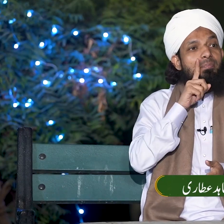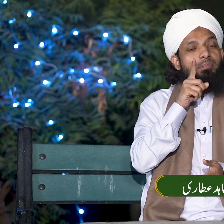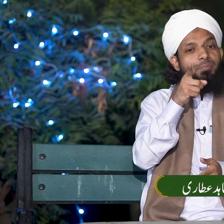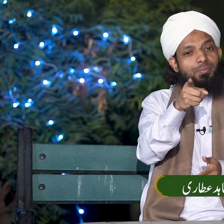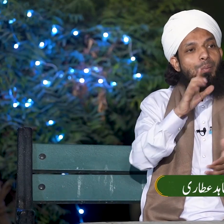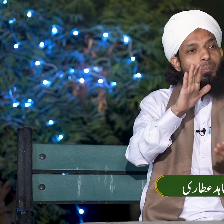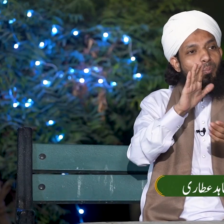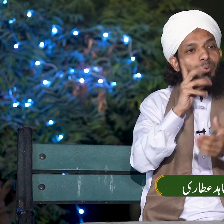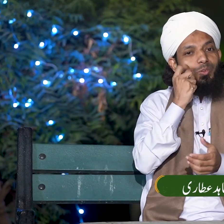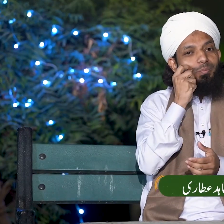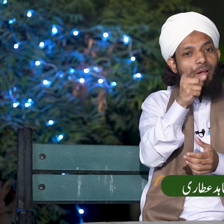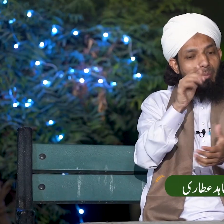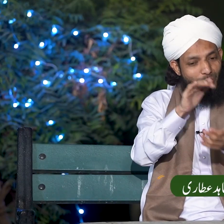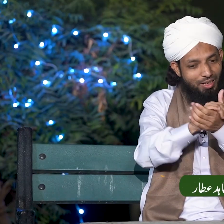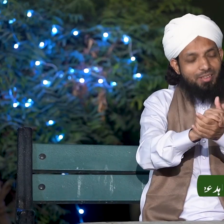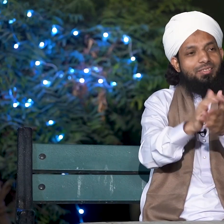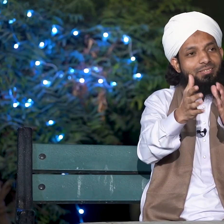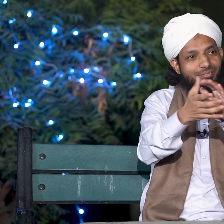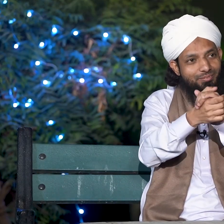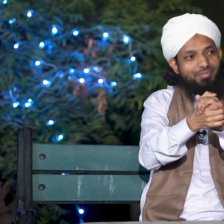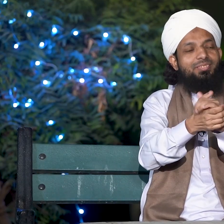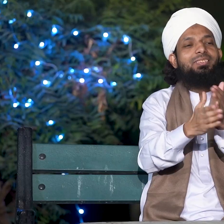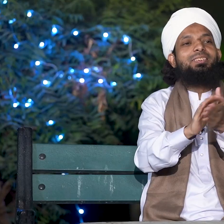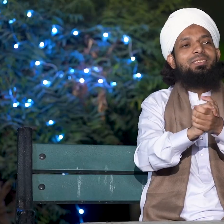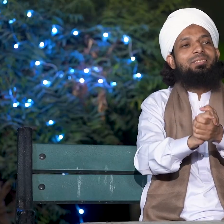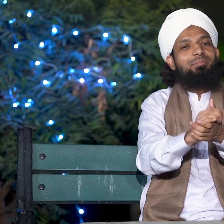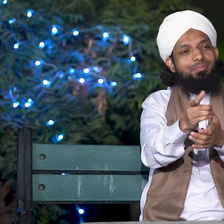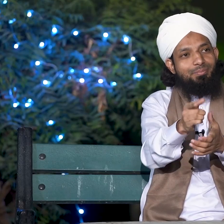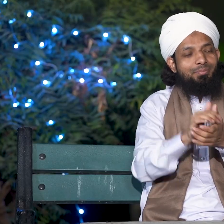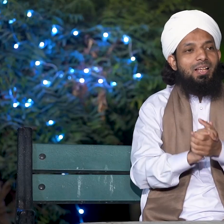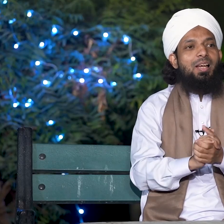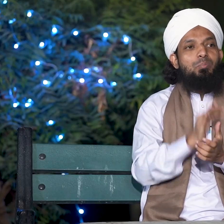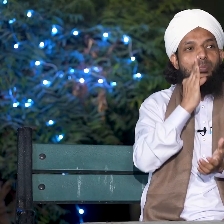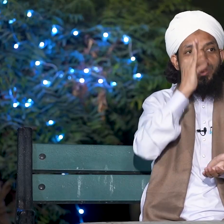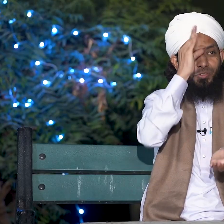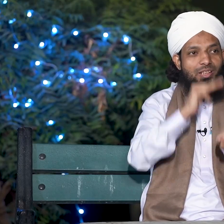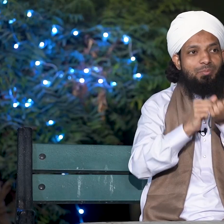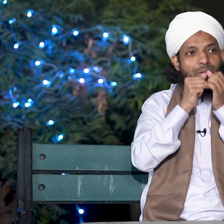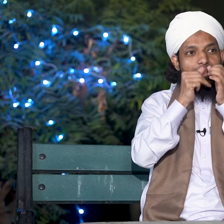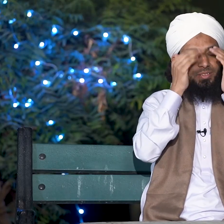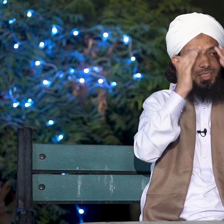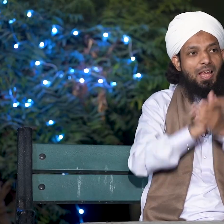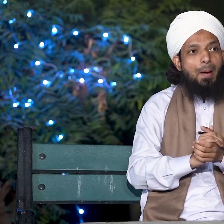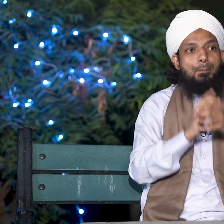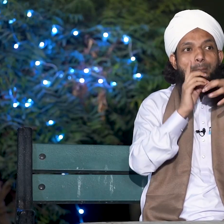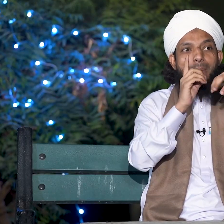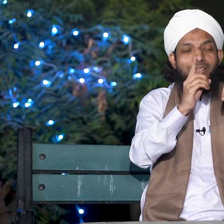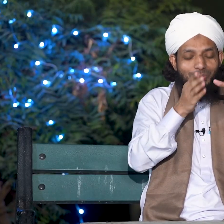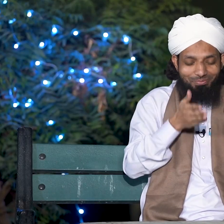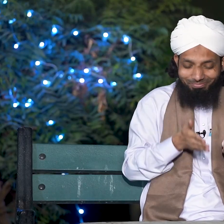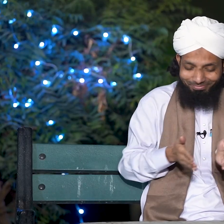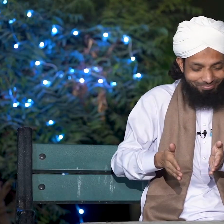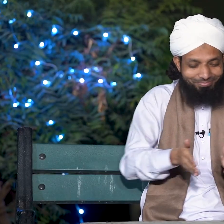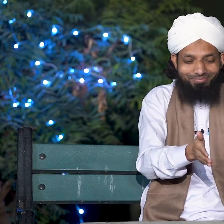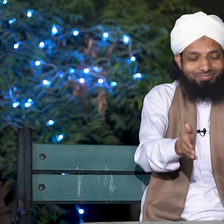فرماتے تو سلام کرتے، مصافحہ کرتے، ہاتھ ملایا کرتے تھے۔ بلکہ کریم آقا علیہ الصلوۃ والسلام جب مدینے کی گلیوں سے